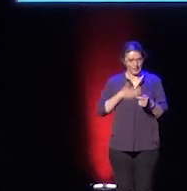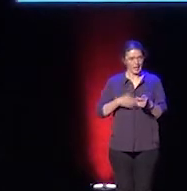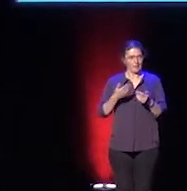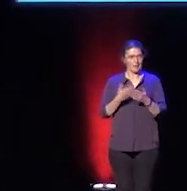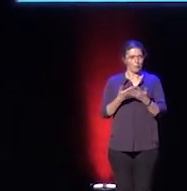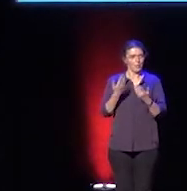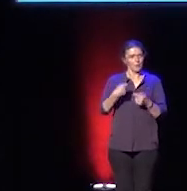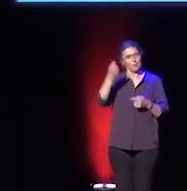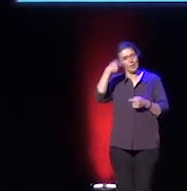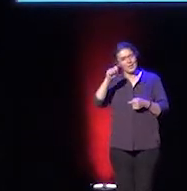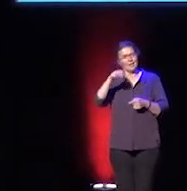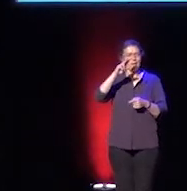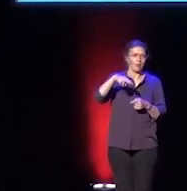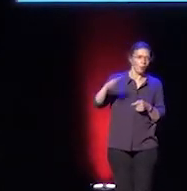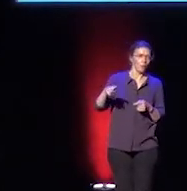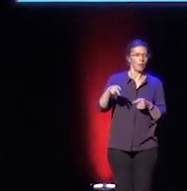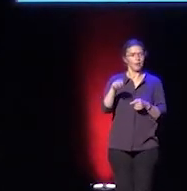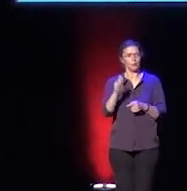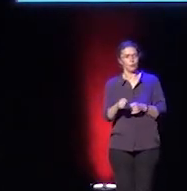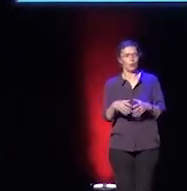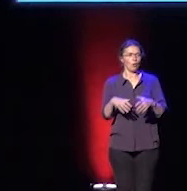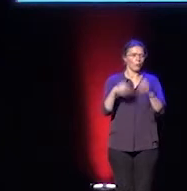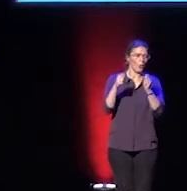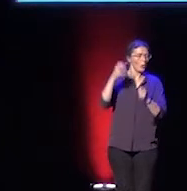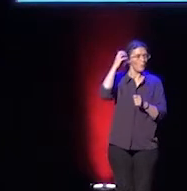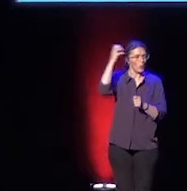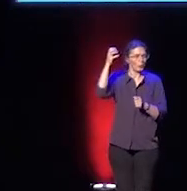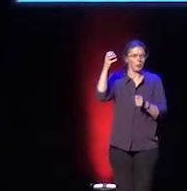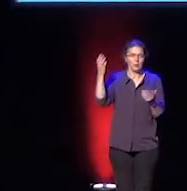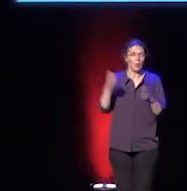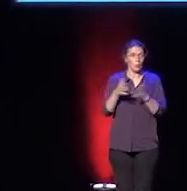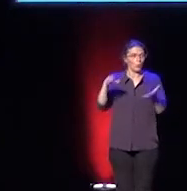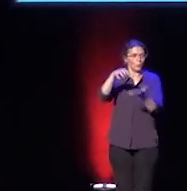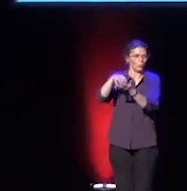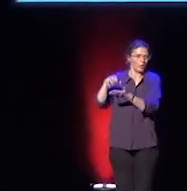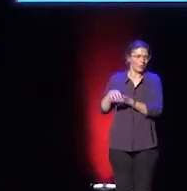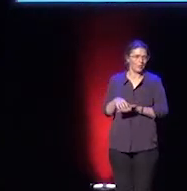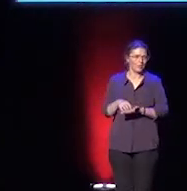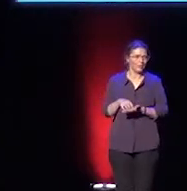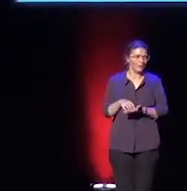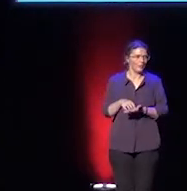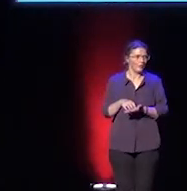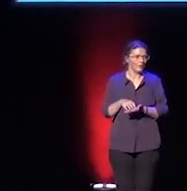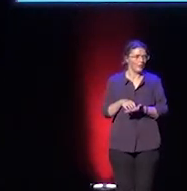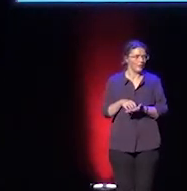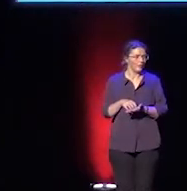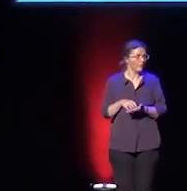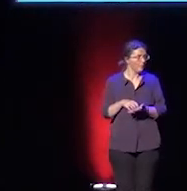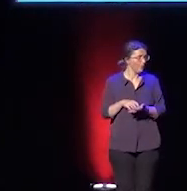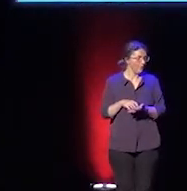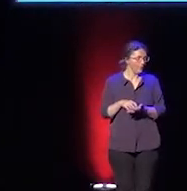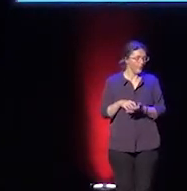Hannover, in Düsseldorf, in Köln, in München, in den großen Städten, Hamburg, hat man eine hervorragende